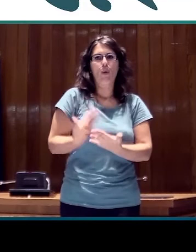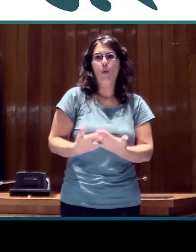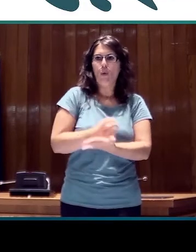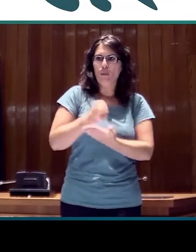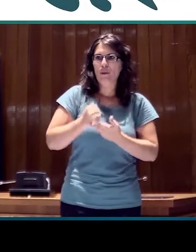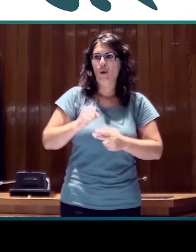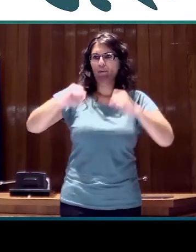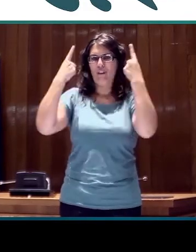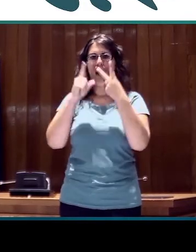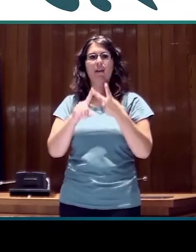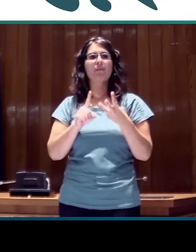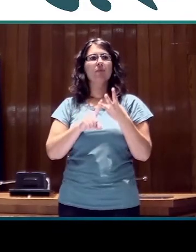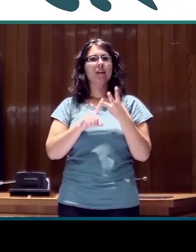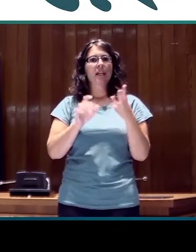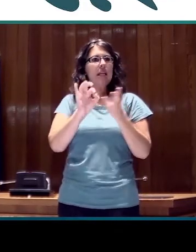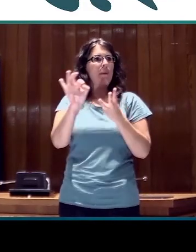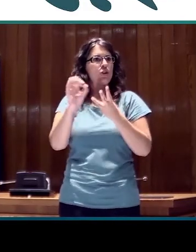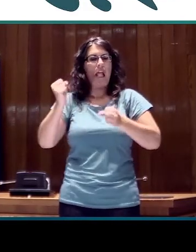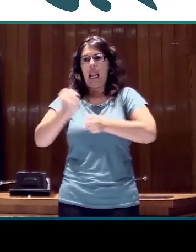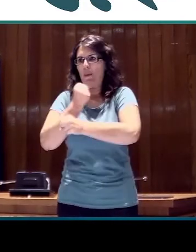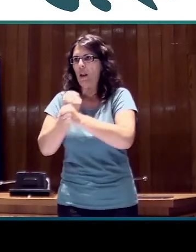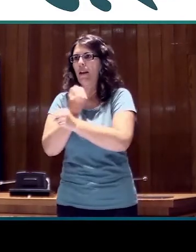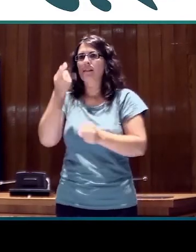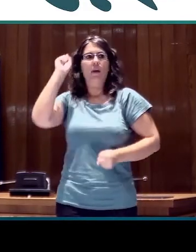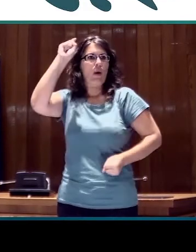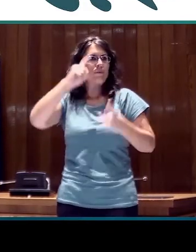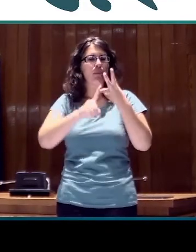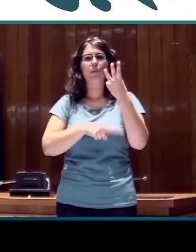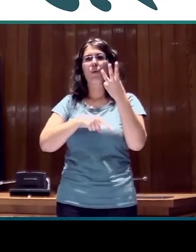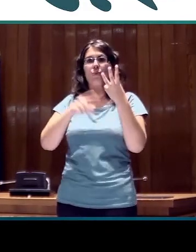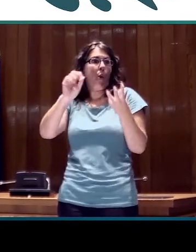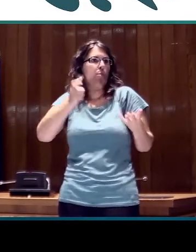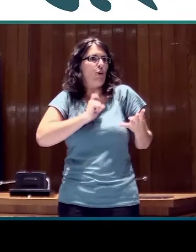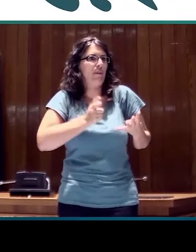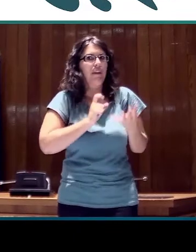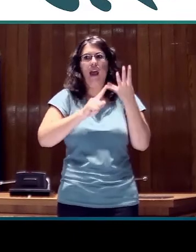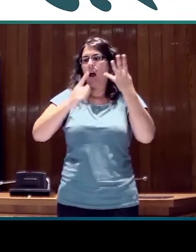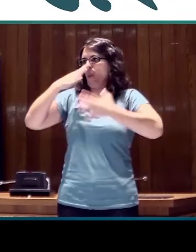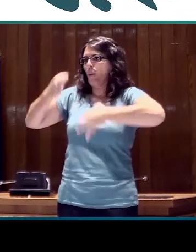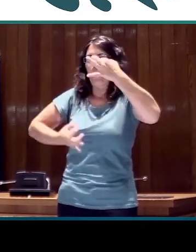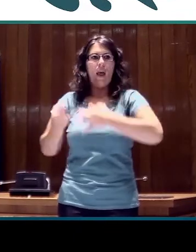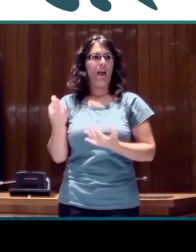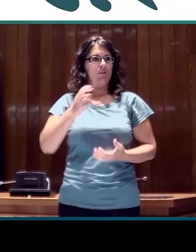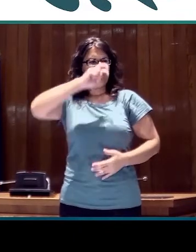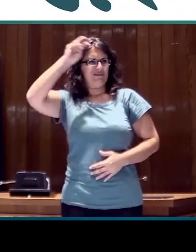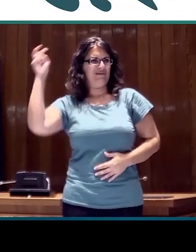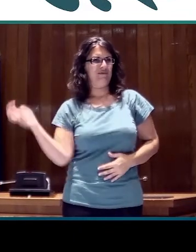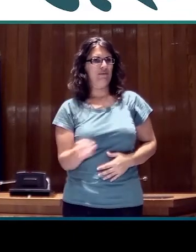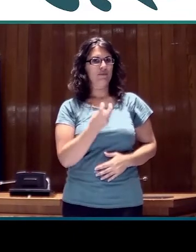de servicios laborales o educativo o de carácter policial o judicial en esta misma línea recientemente